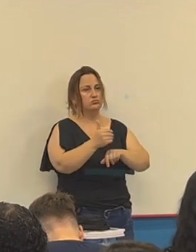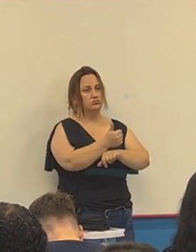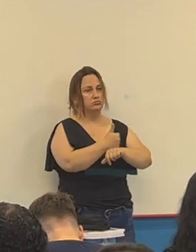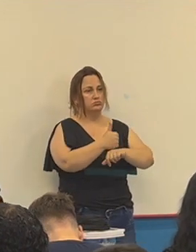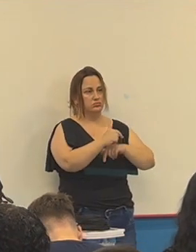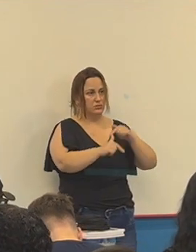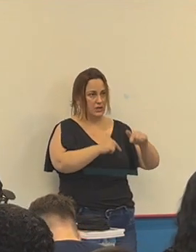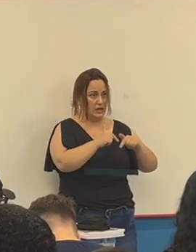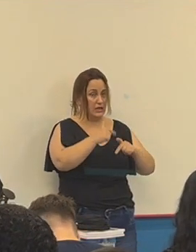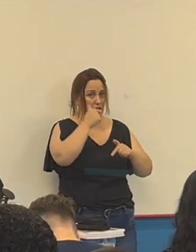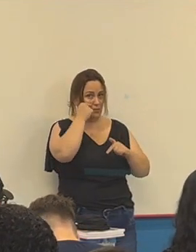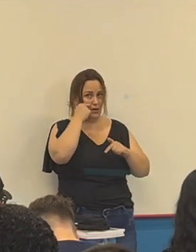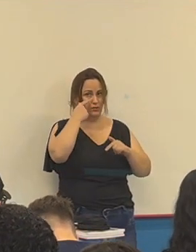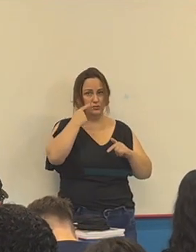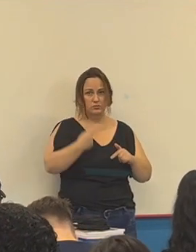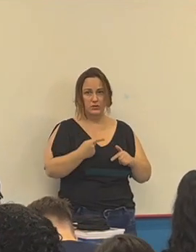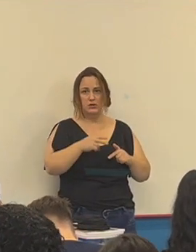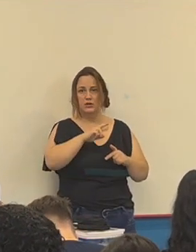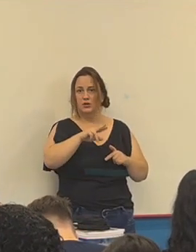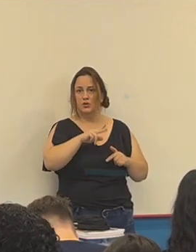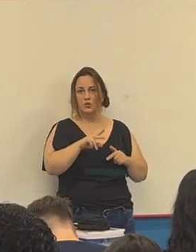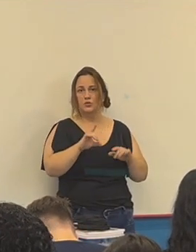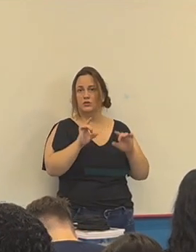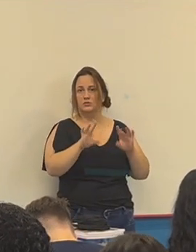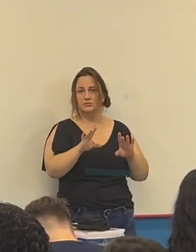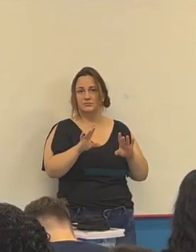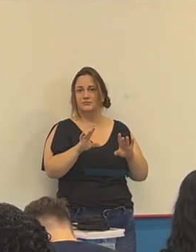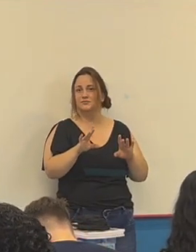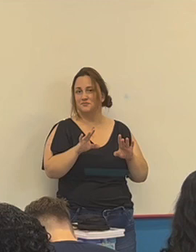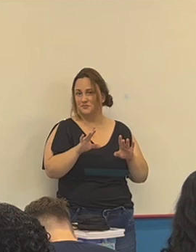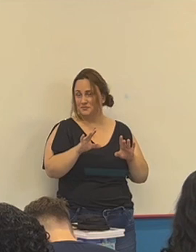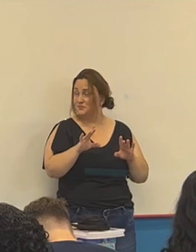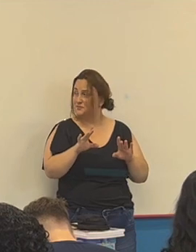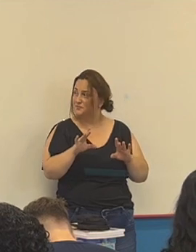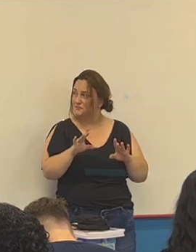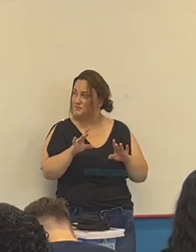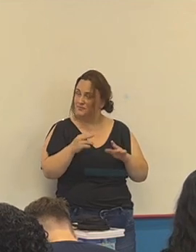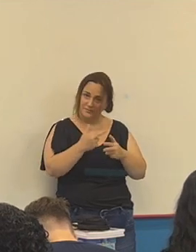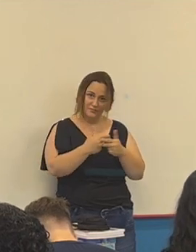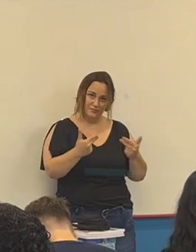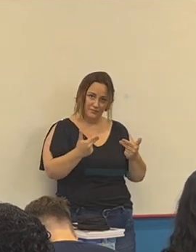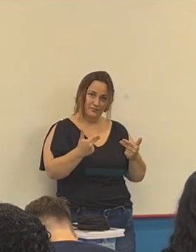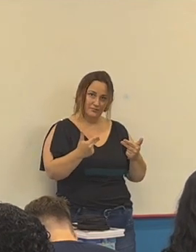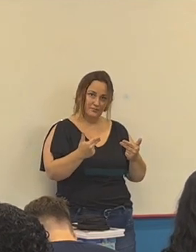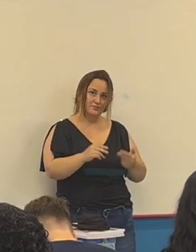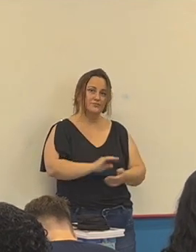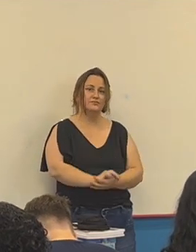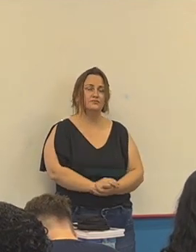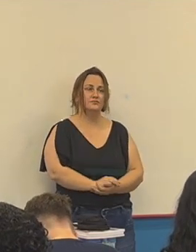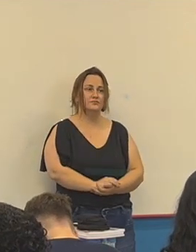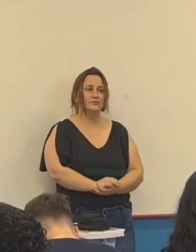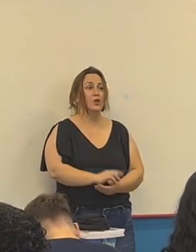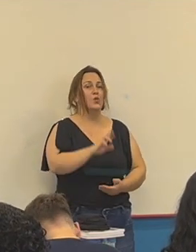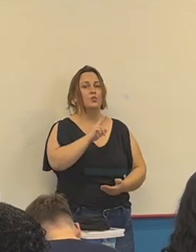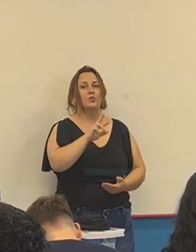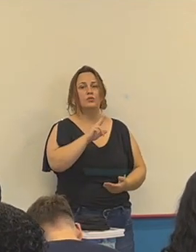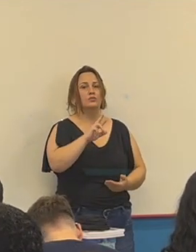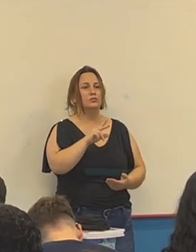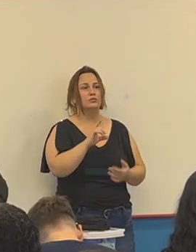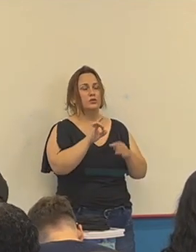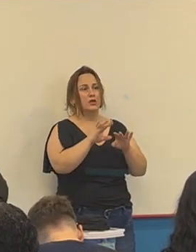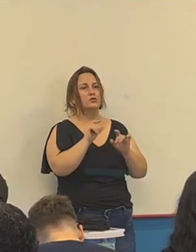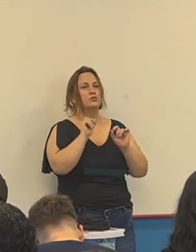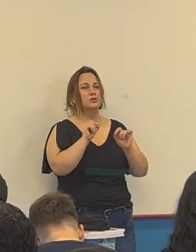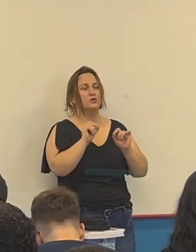não apenas o trabalho do mensageiro, porque assim, se você imaginar que um anjo é